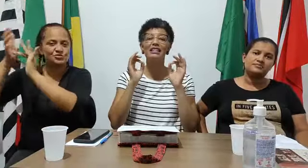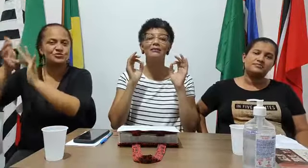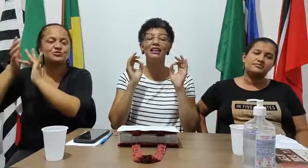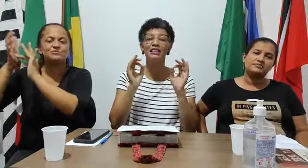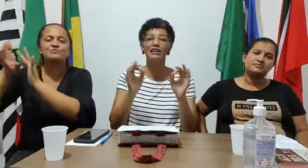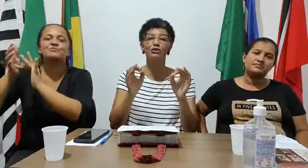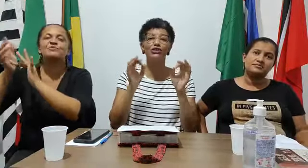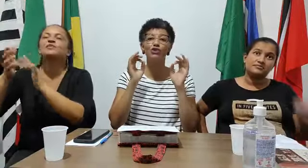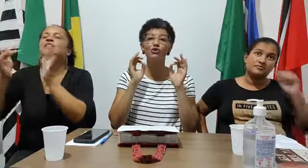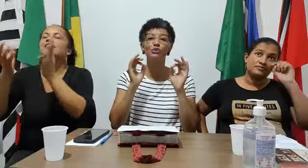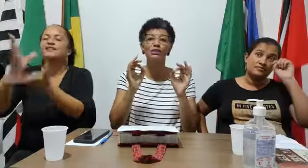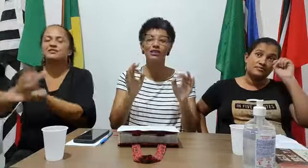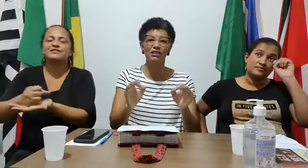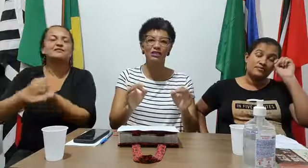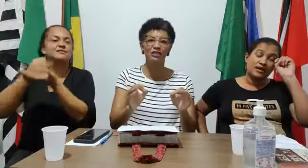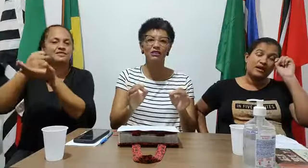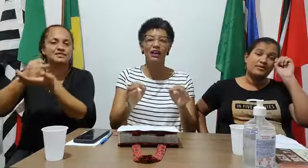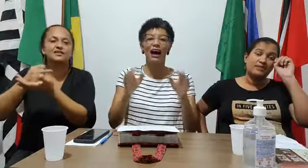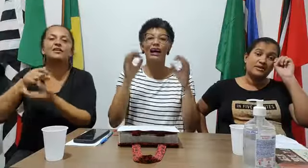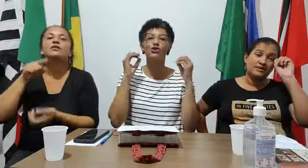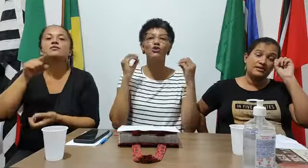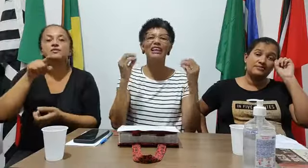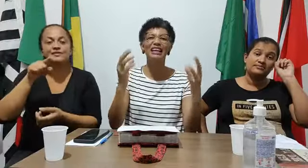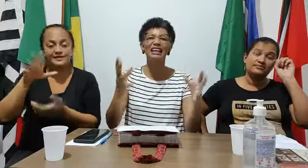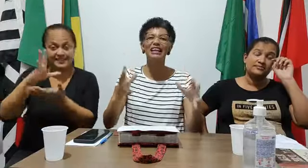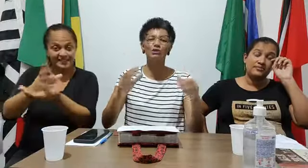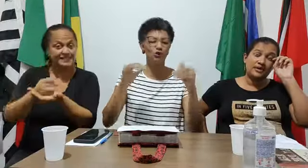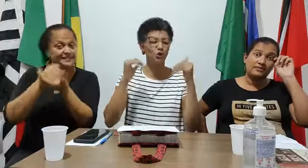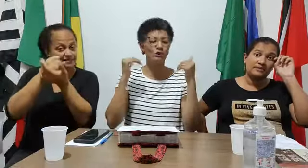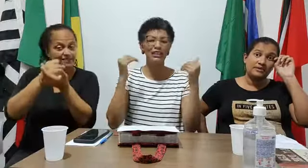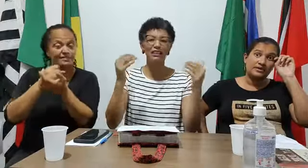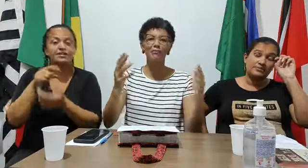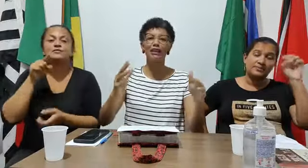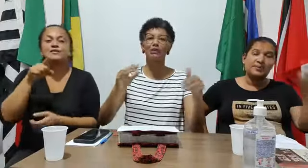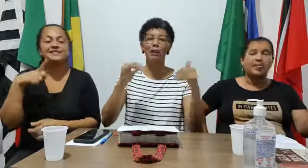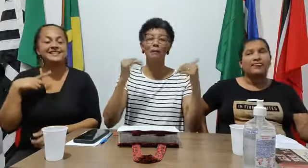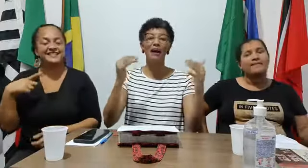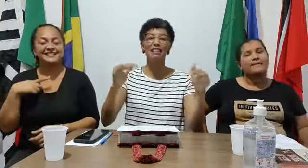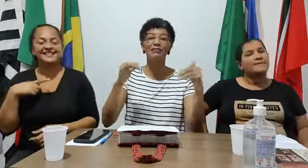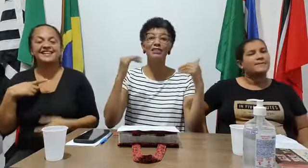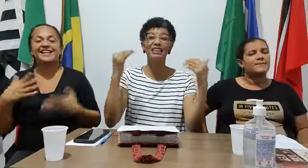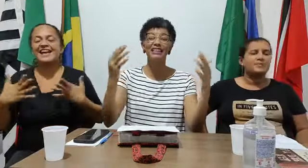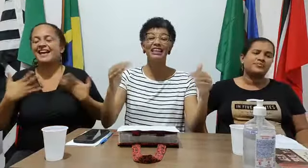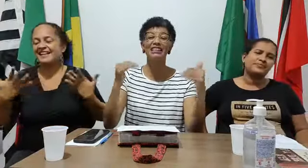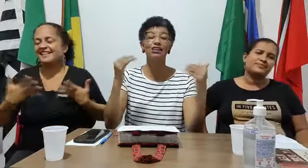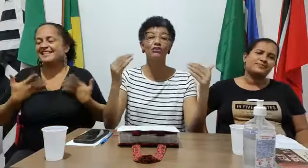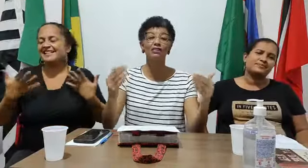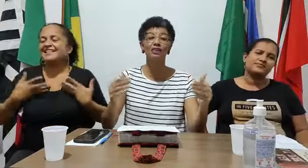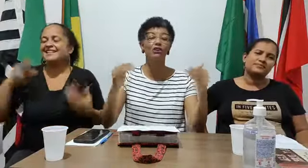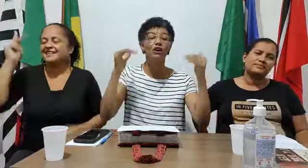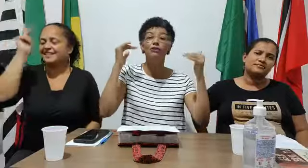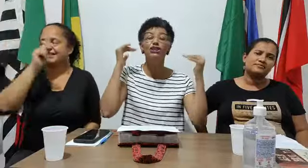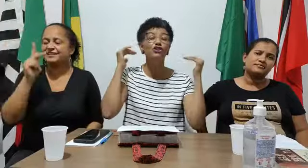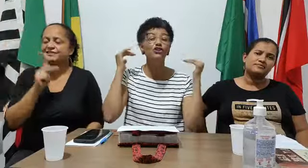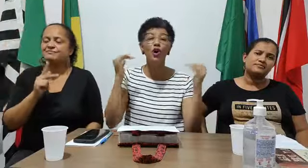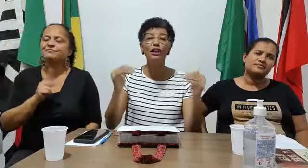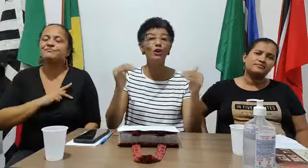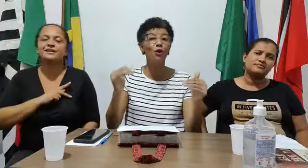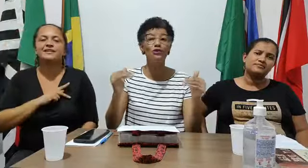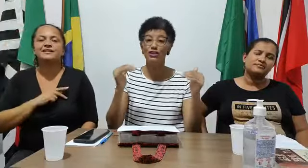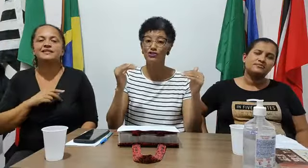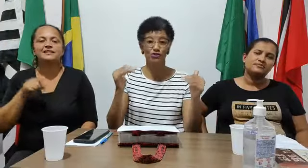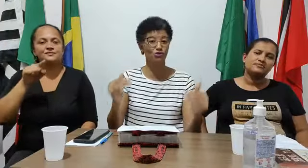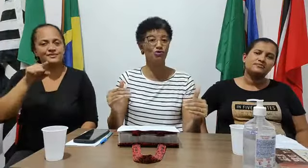mulher, receba nesta noite a sua salvação, a sua alegria, o seu contentamento, a paz, a vida eterna, a salvação. Você